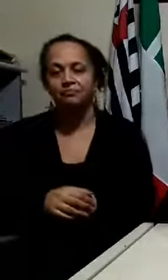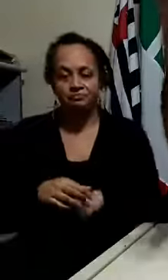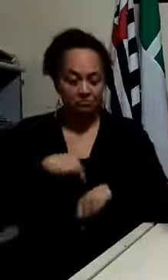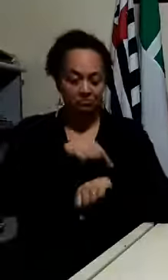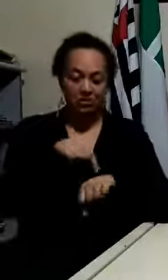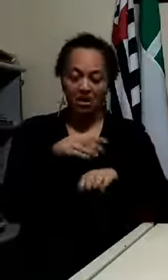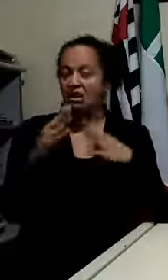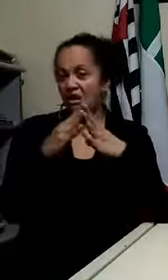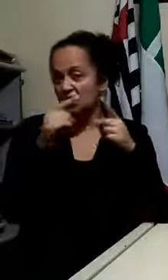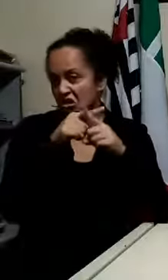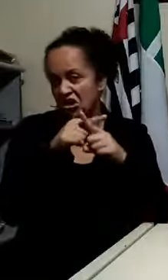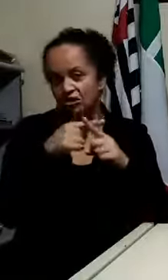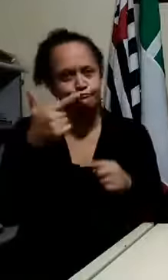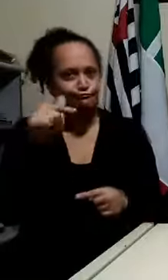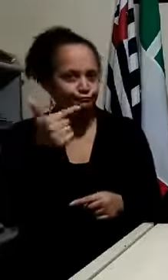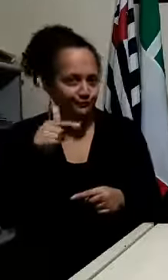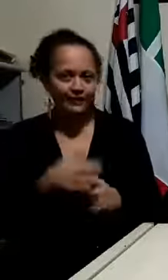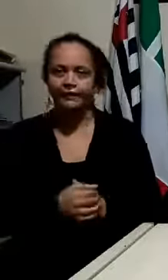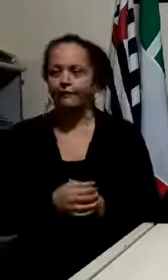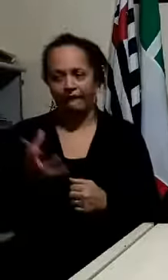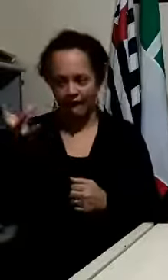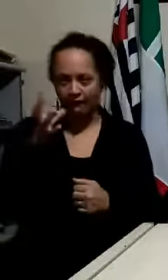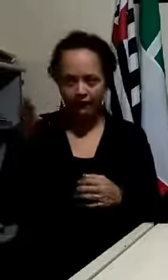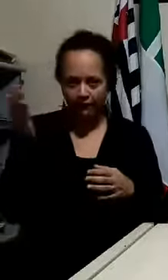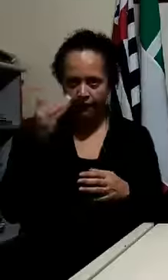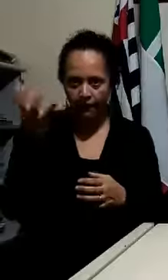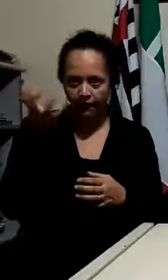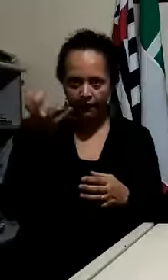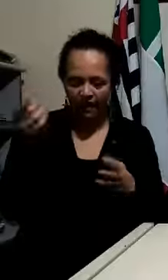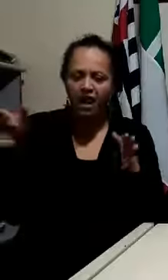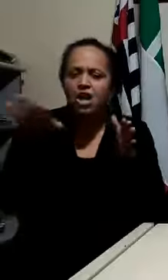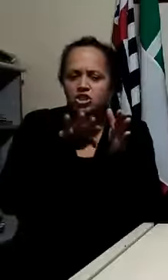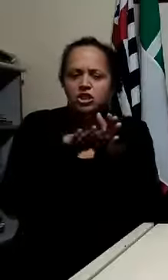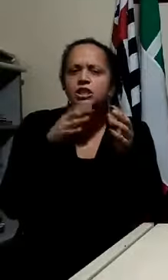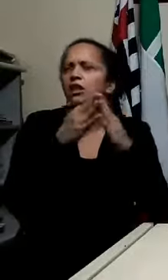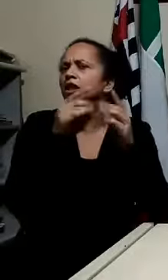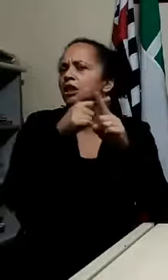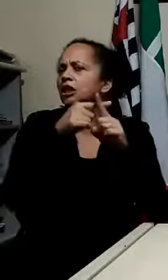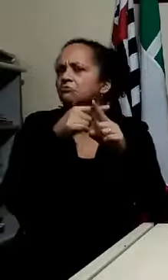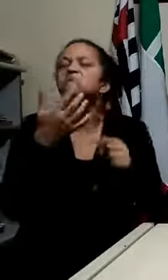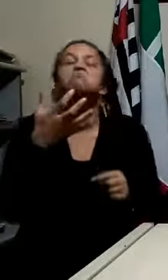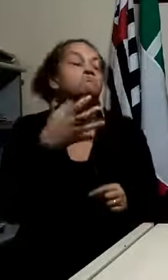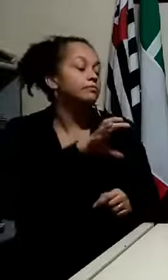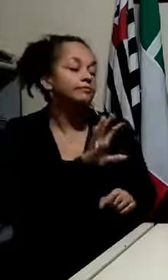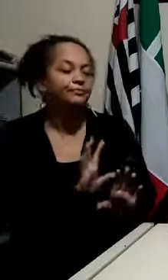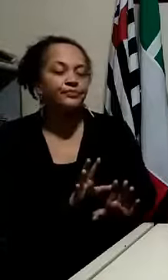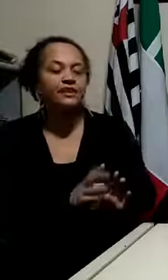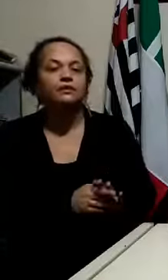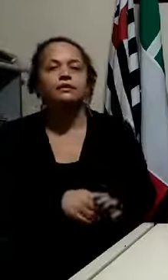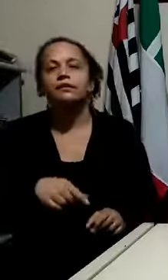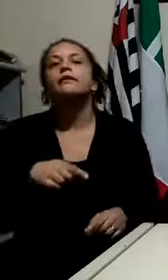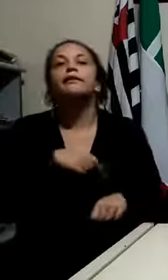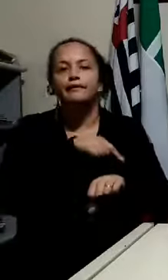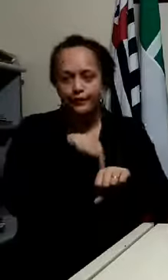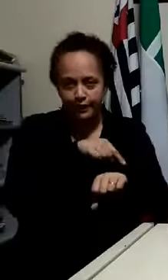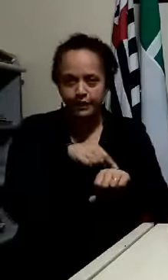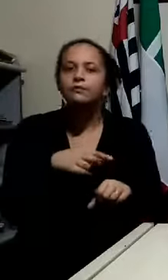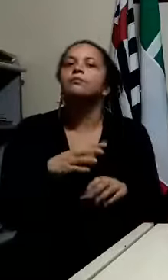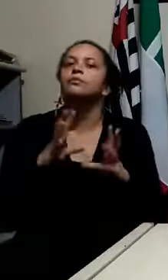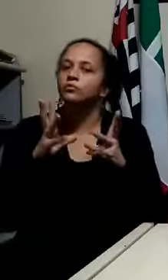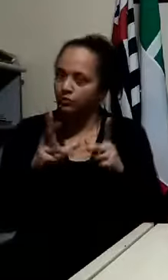outras prioridades, né? Infelizmente, tempo todo mundo tem. Nosso dia tem 24